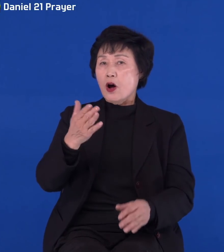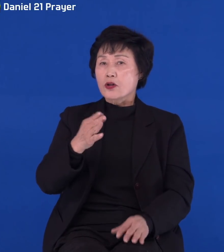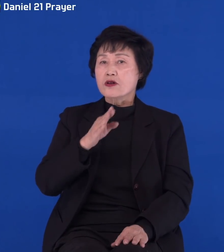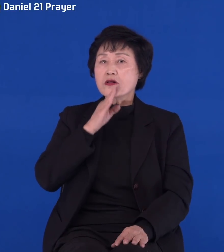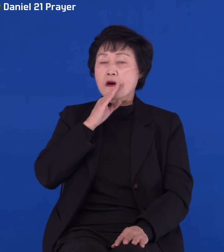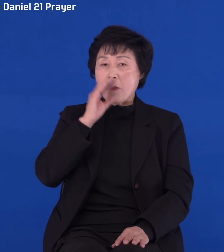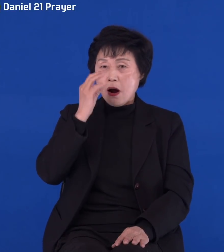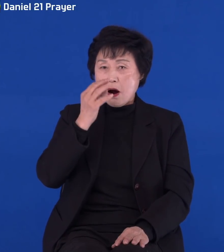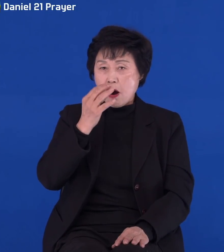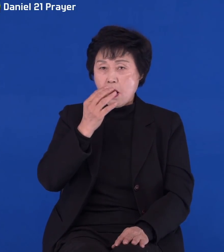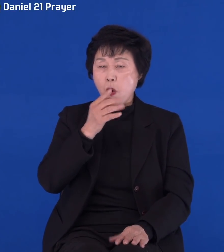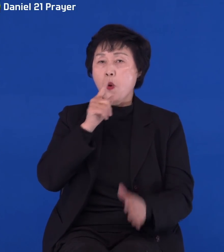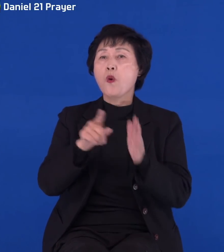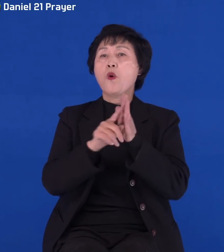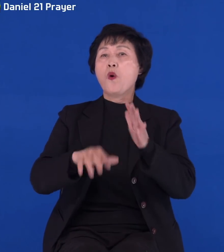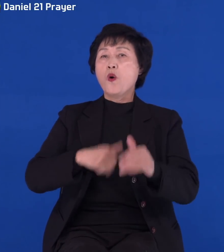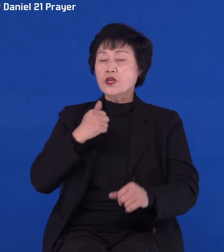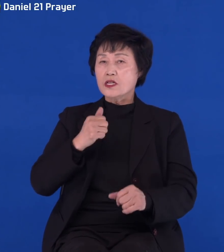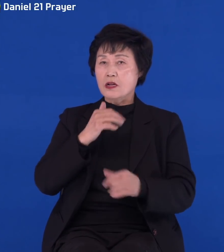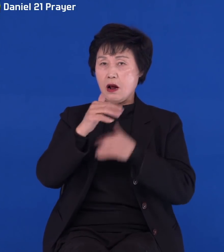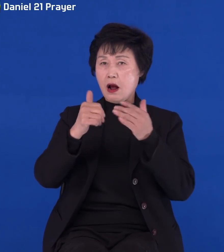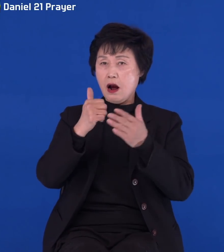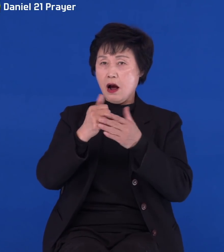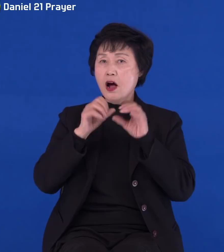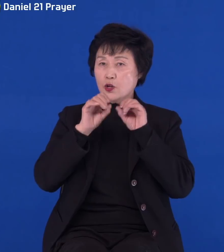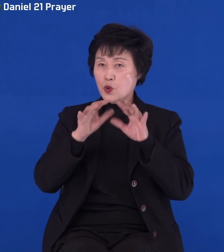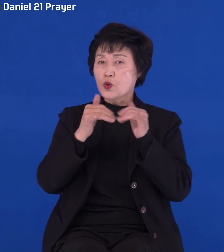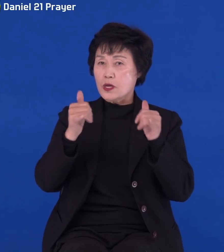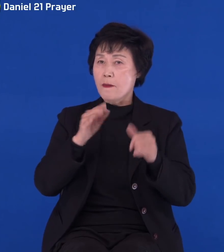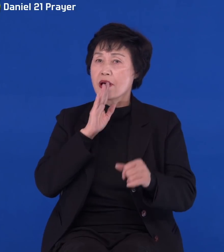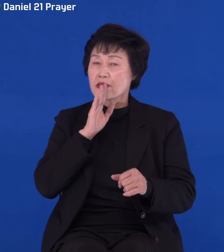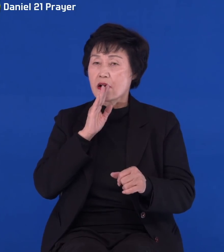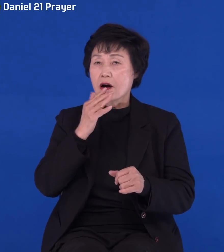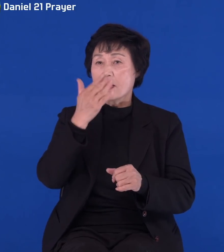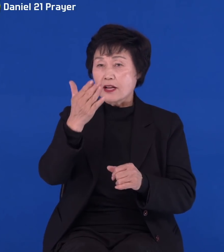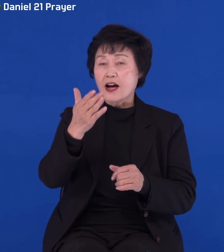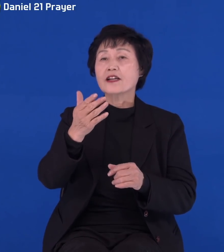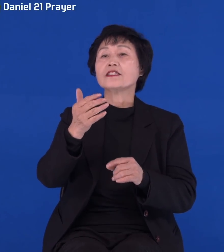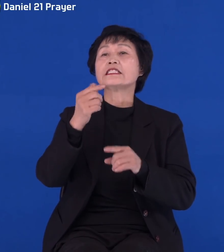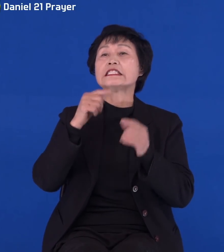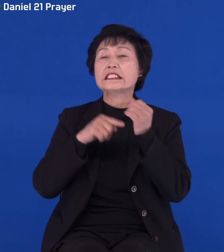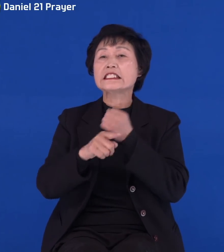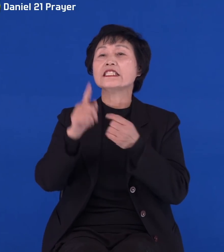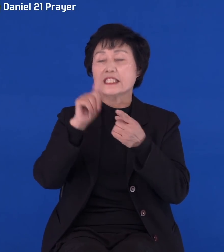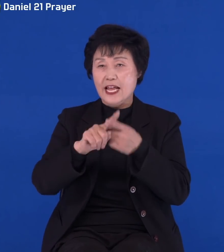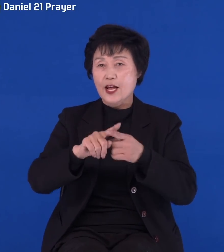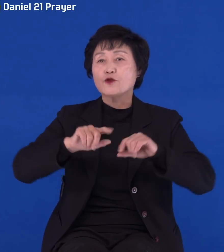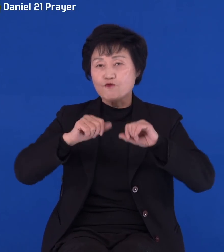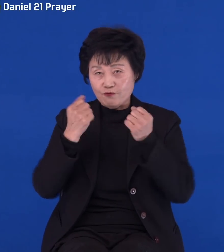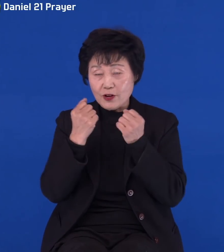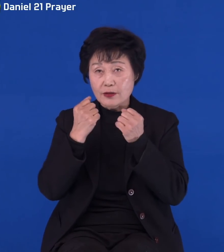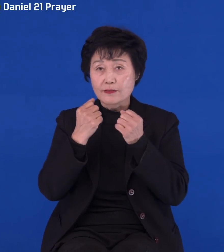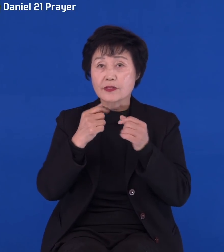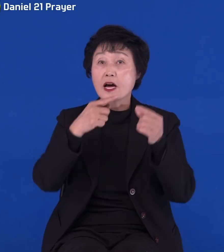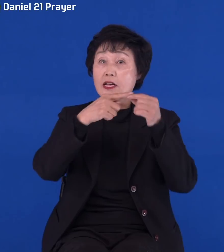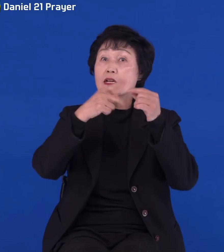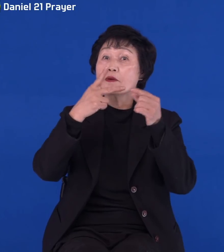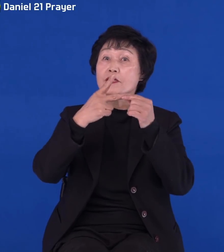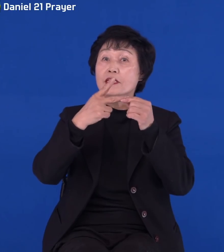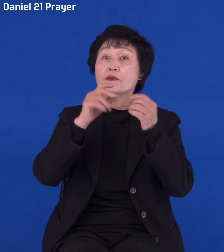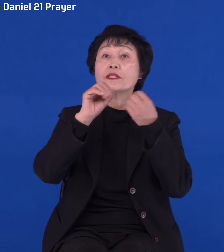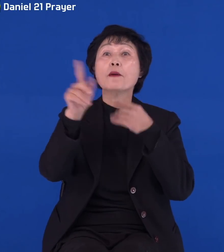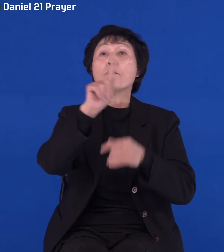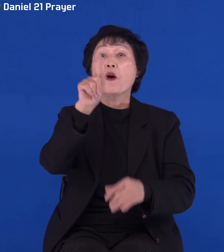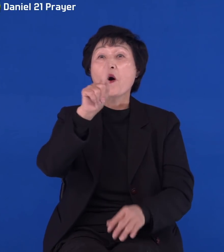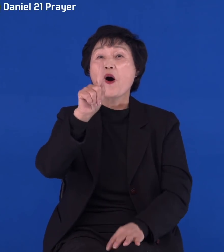내 아내, 어떻게 당신 이렇게 할 수 있어요? 당신 뜻대로 따라오리다. 2번. 자, 1번 집은 뭐 같아요? 1번, 여기는